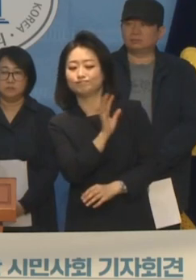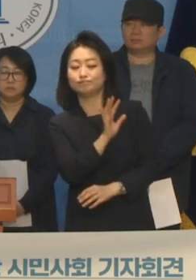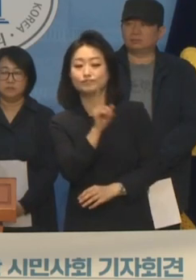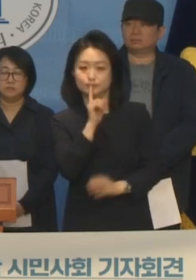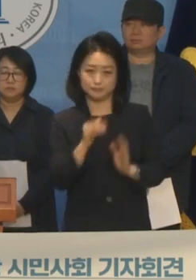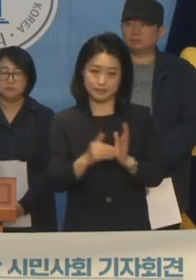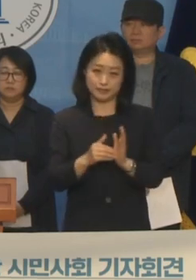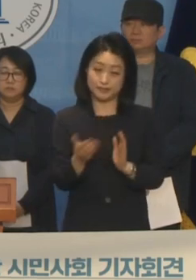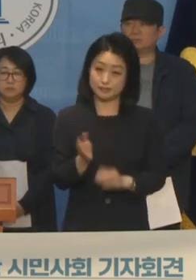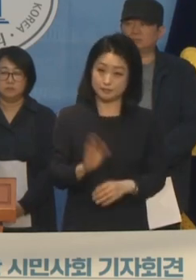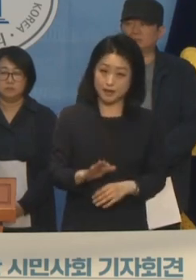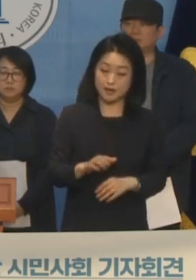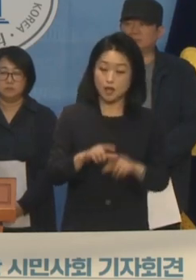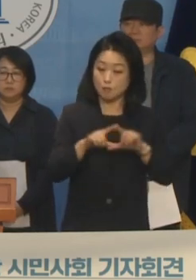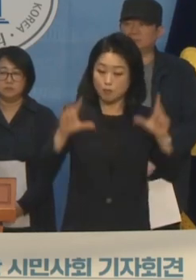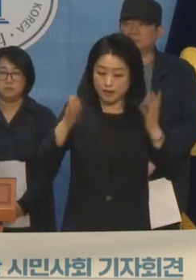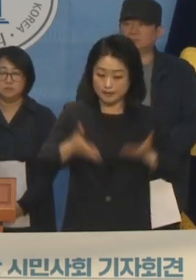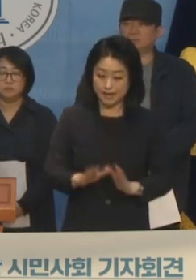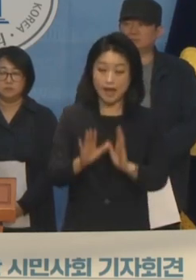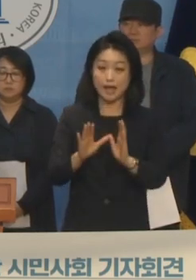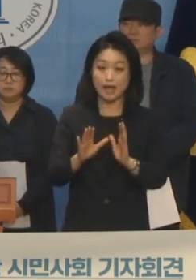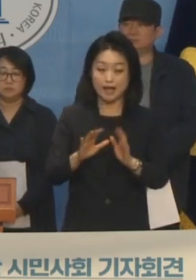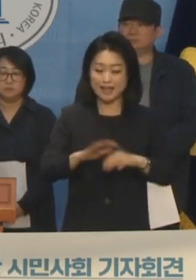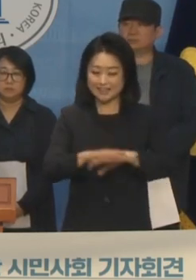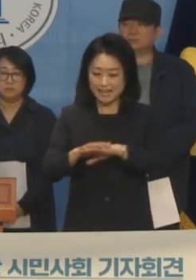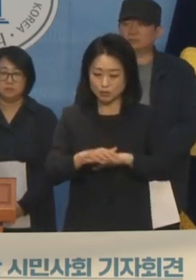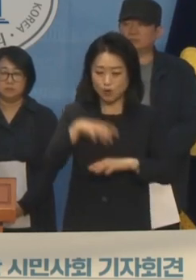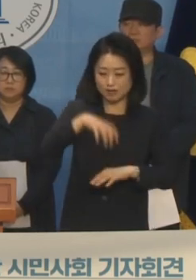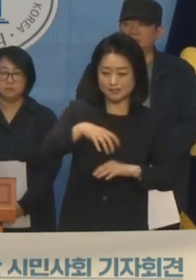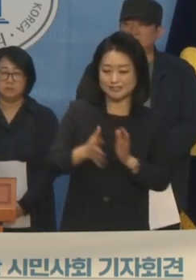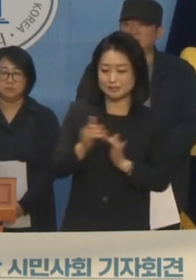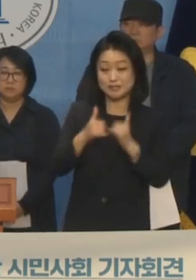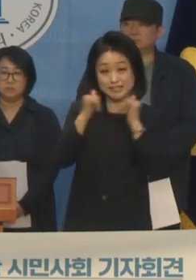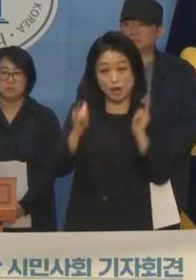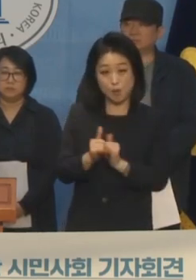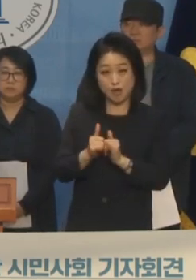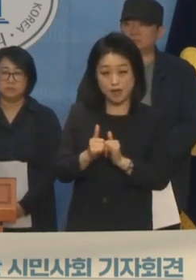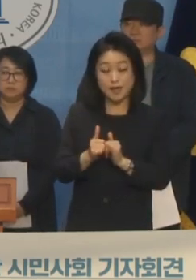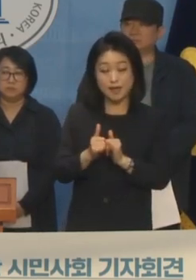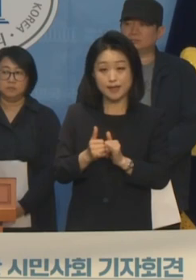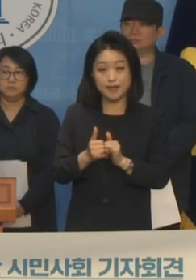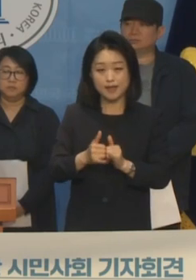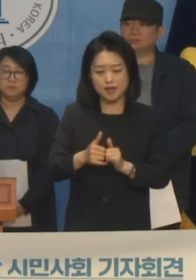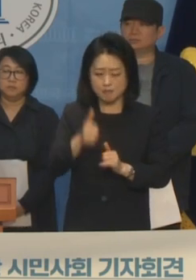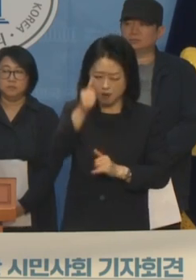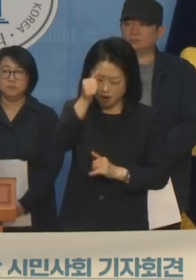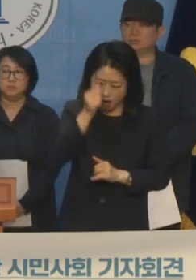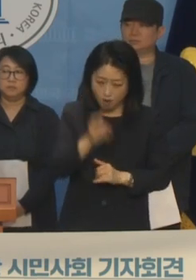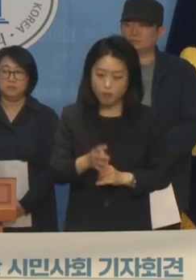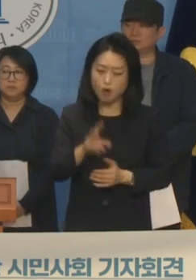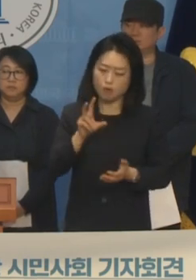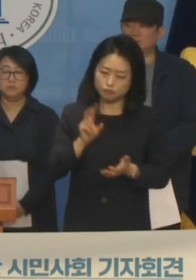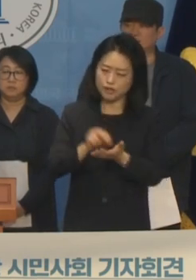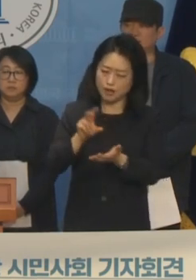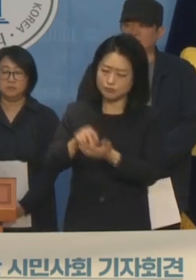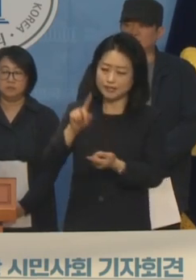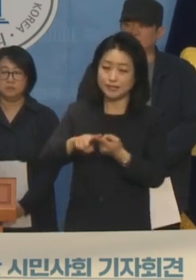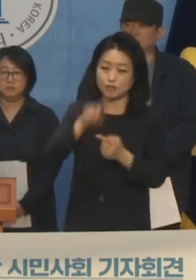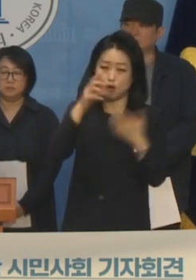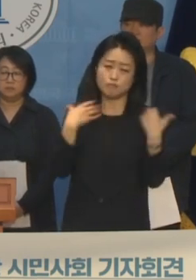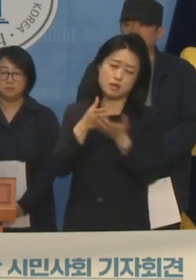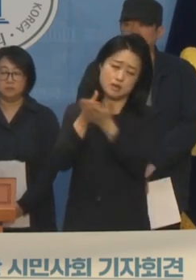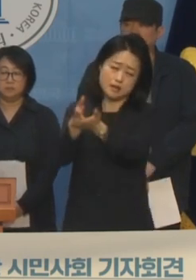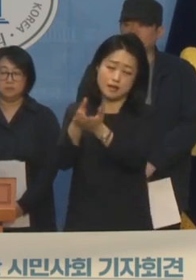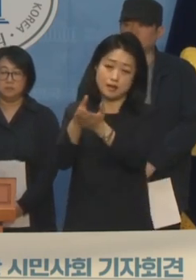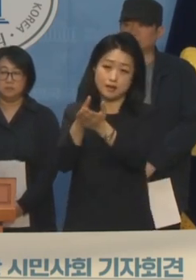회피해왔습니다. 하지만 보편적 출생신고 네트워크 등 이미 시민사회에서 다양한 기회에서 수차례에 걸쳐 문제제기한 것과 같이